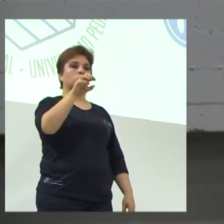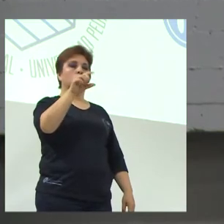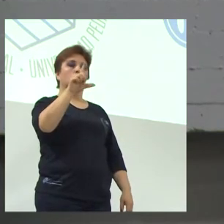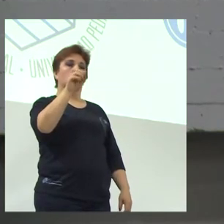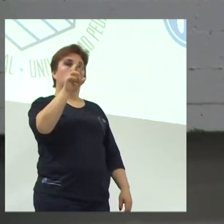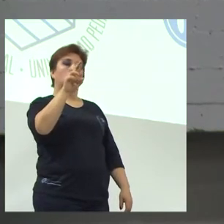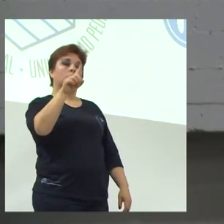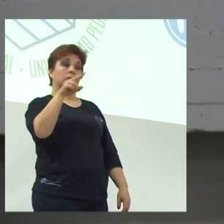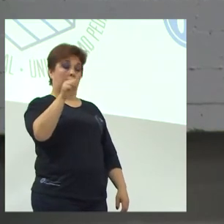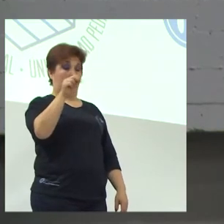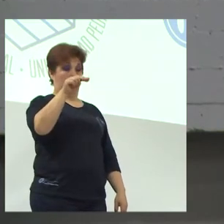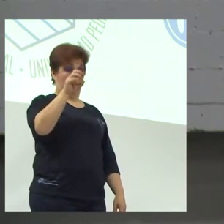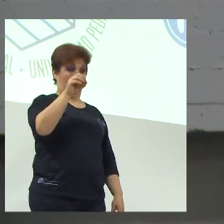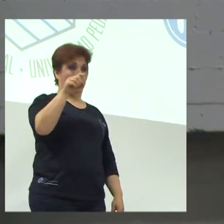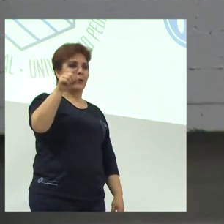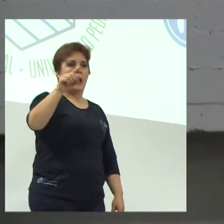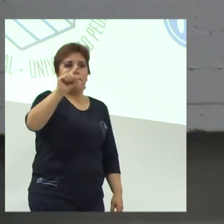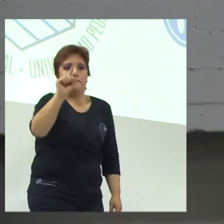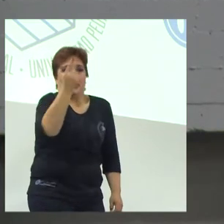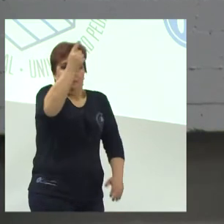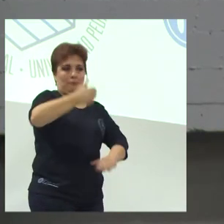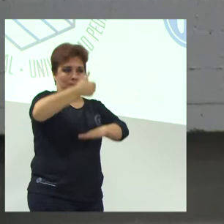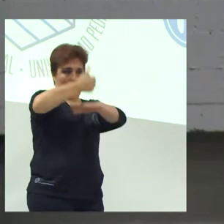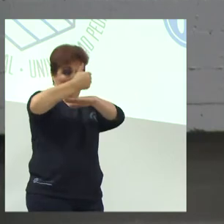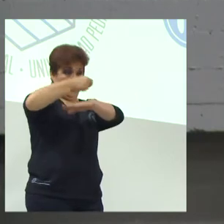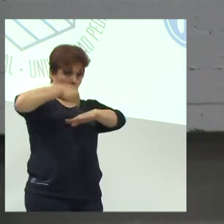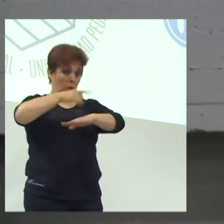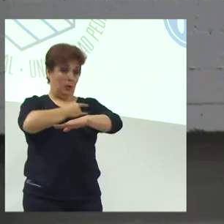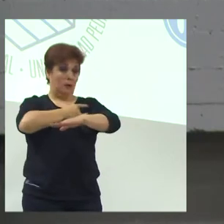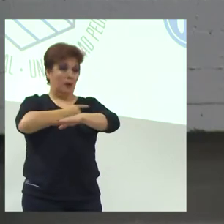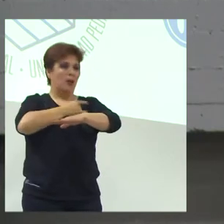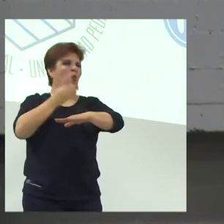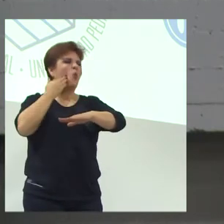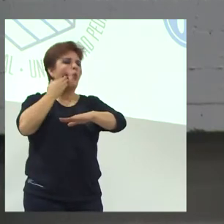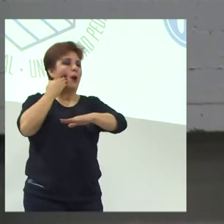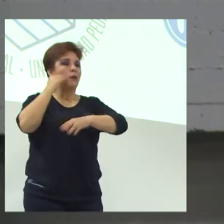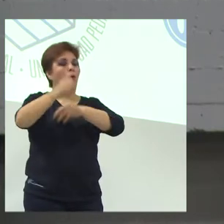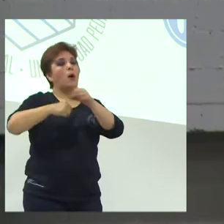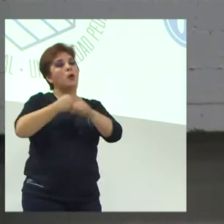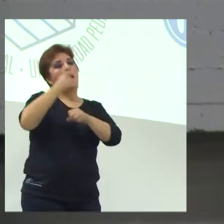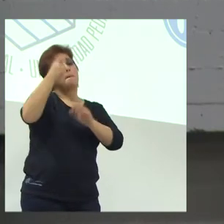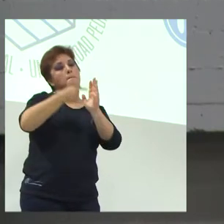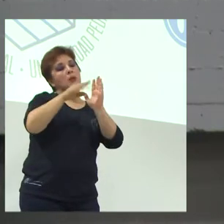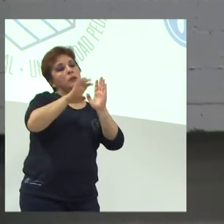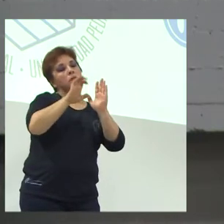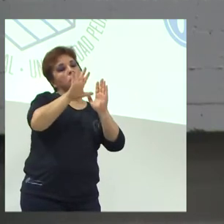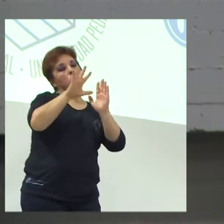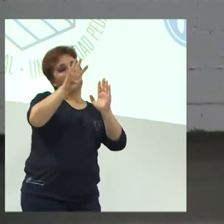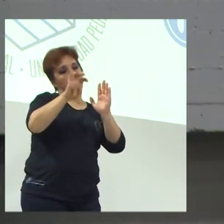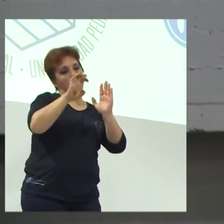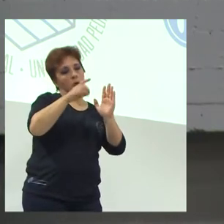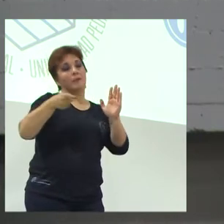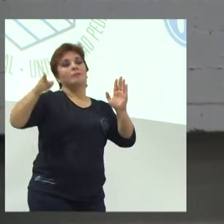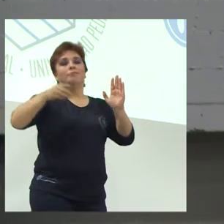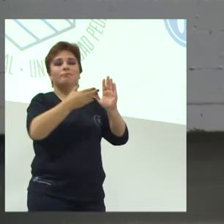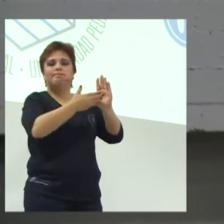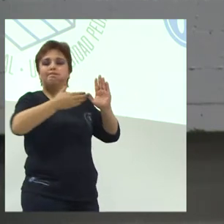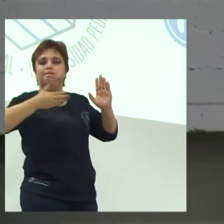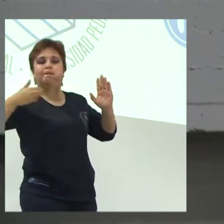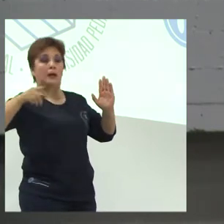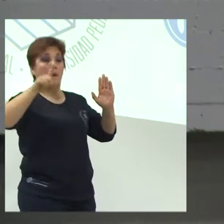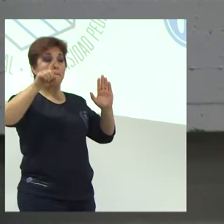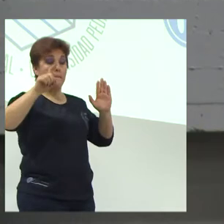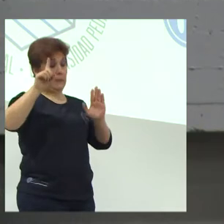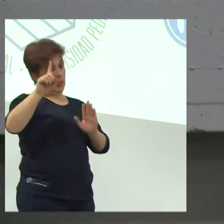upm entre los años 1959 y 1969 y